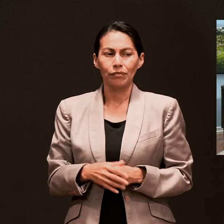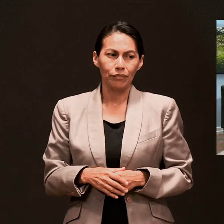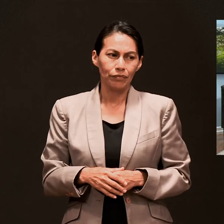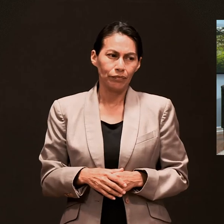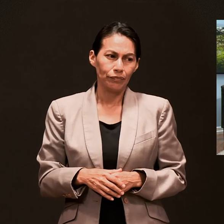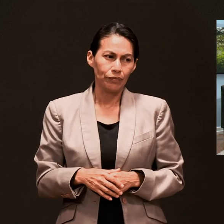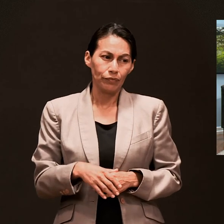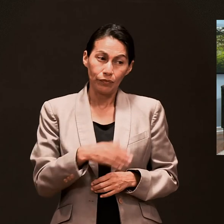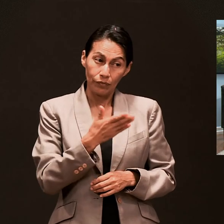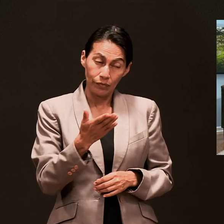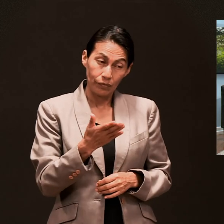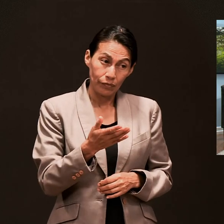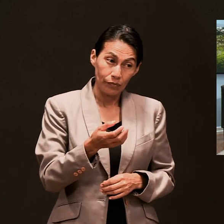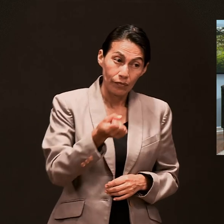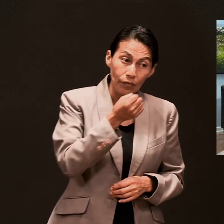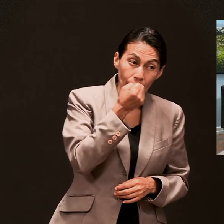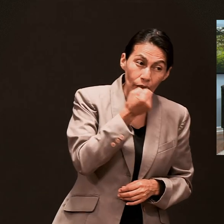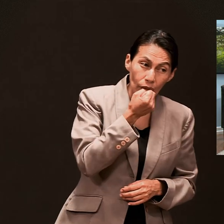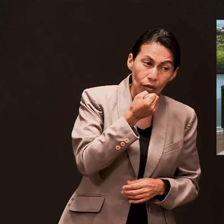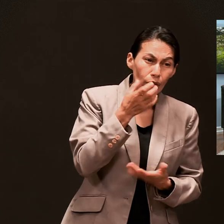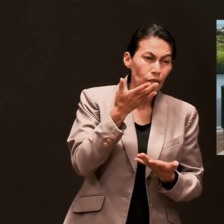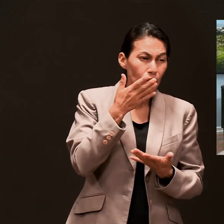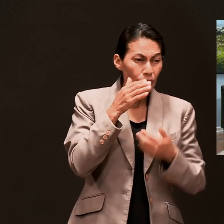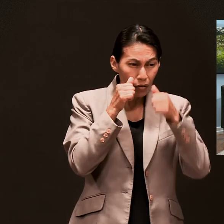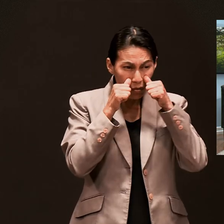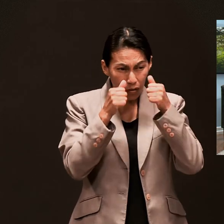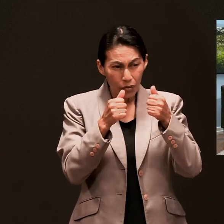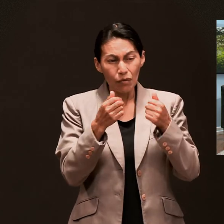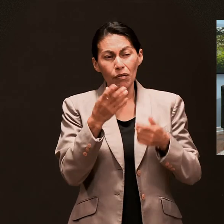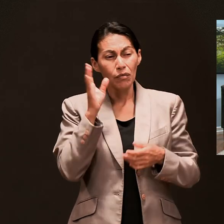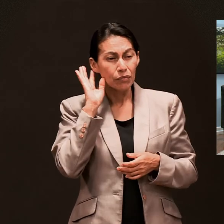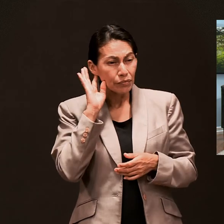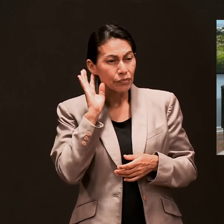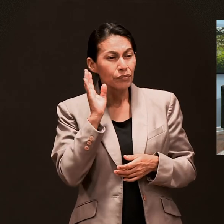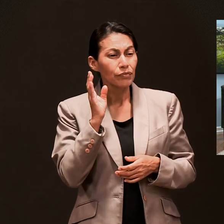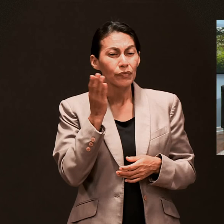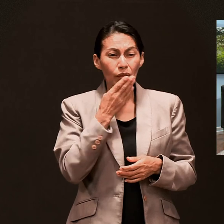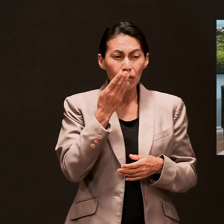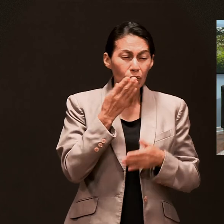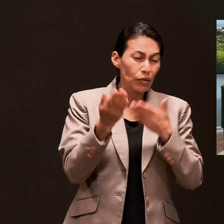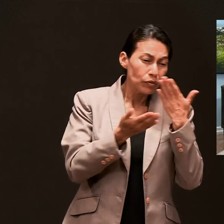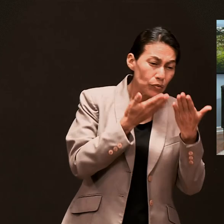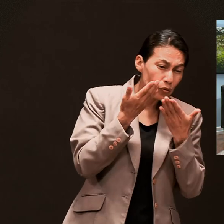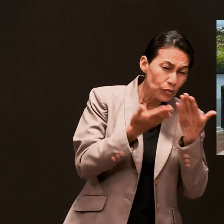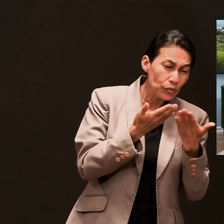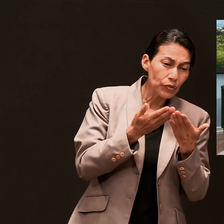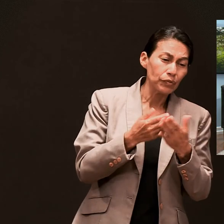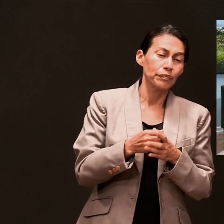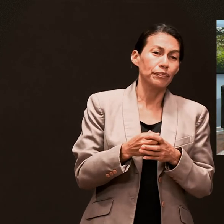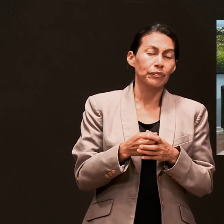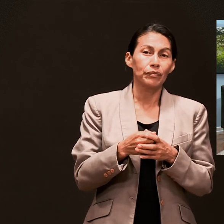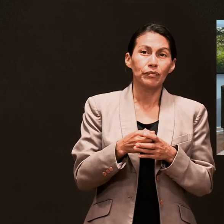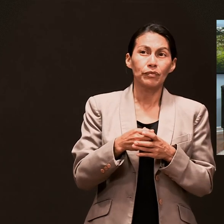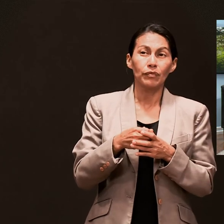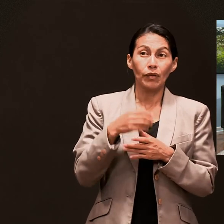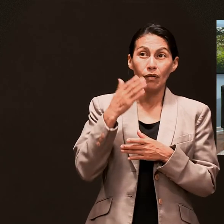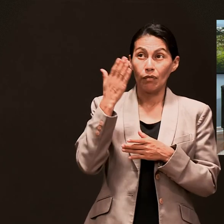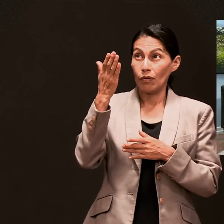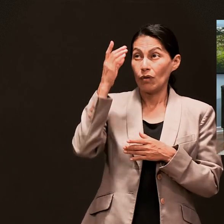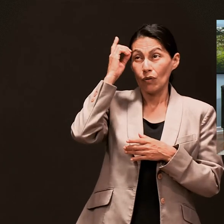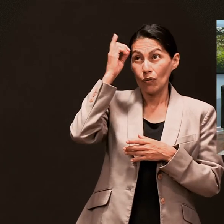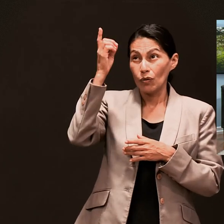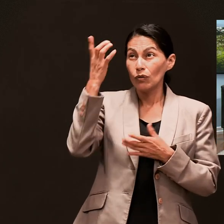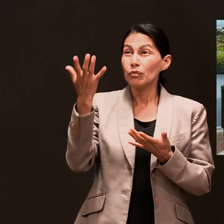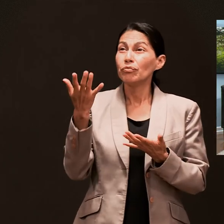Sí por supuesto va escuchando algunos sermones va estudiando la Biblia por usted misma va